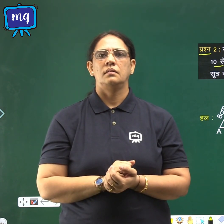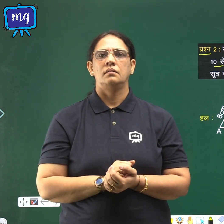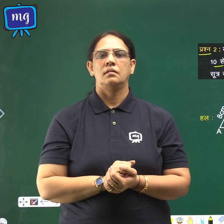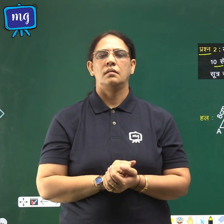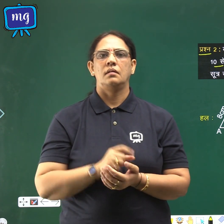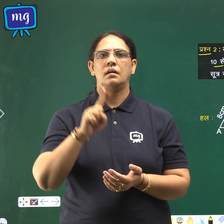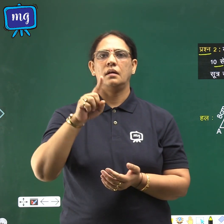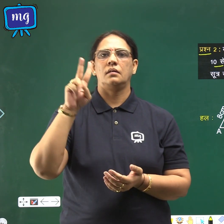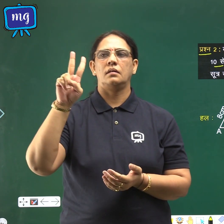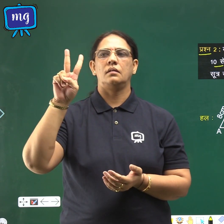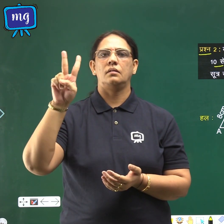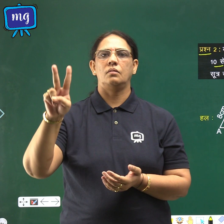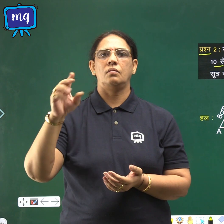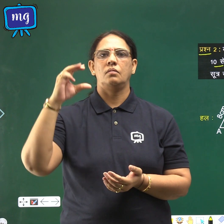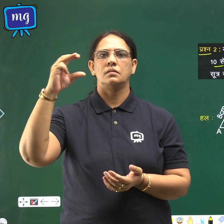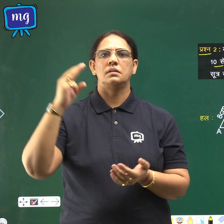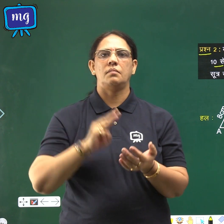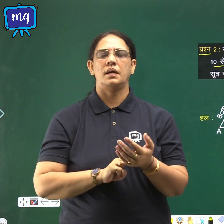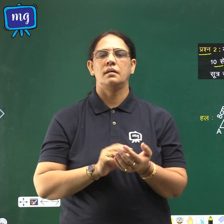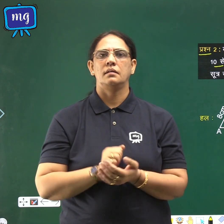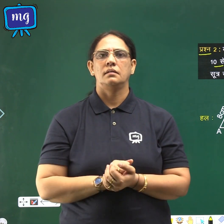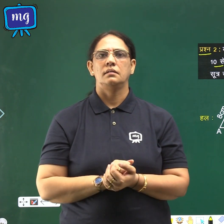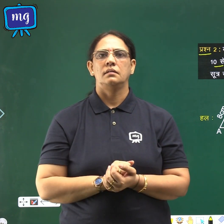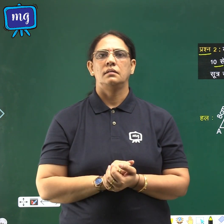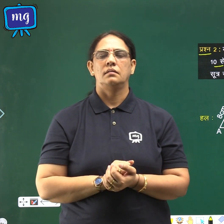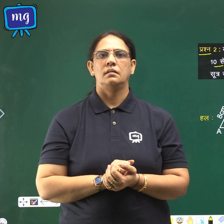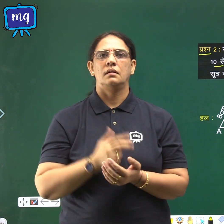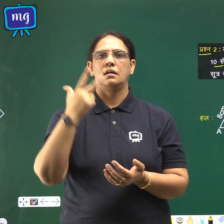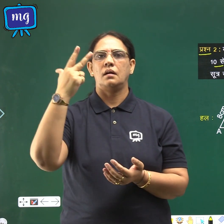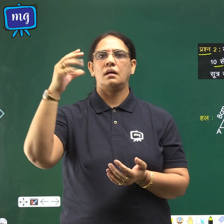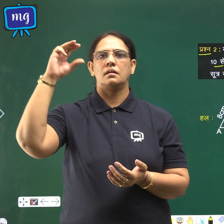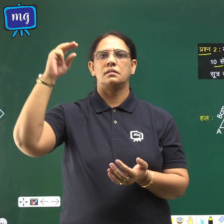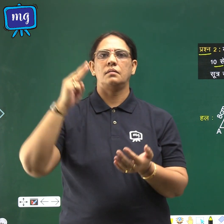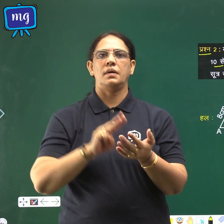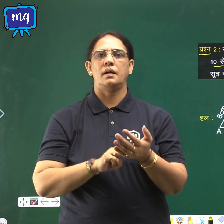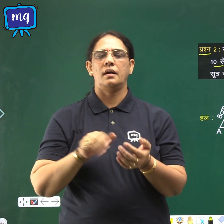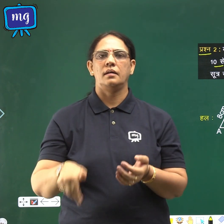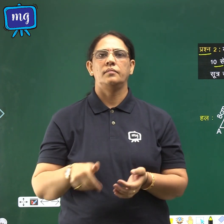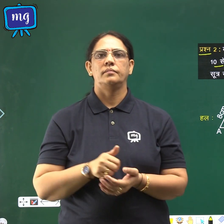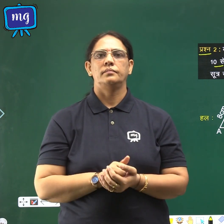12 सेमी, 8 सेमी है